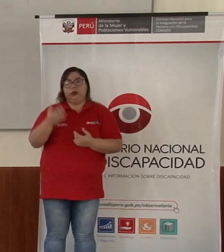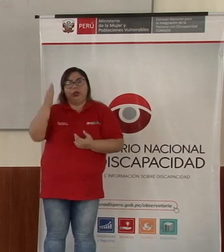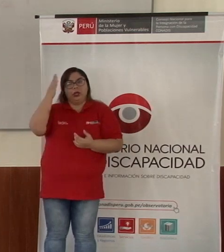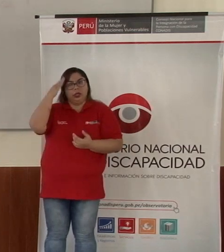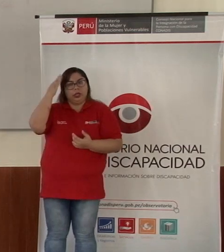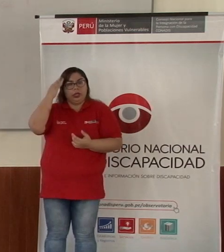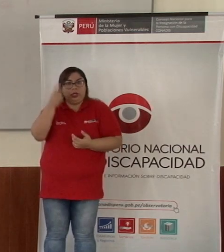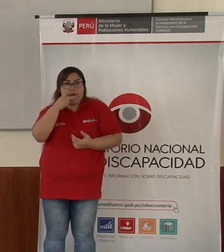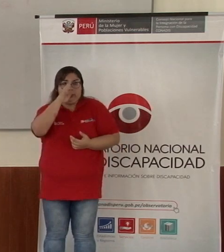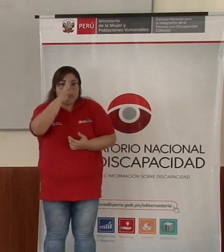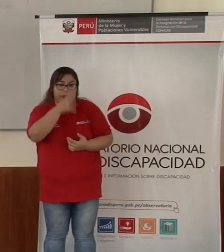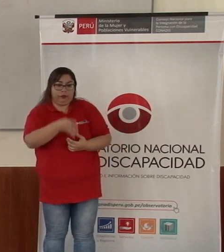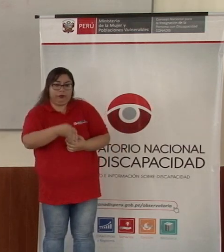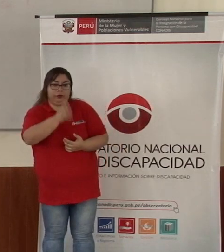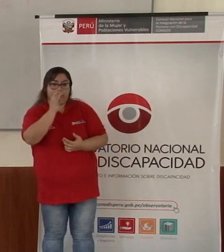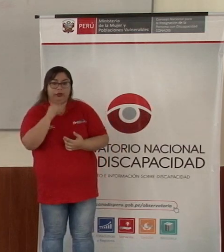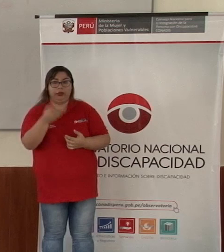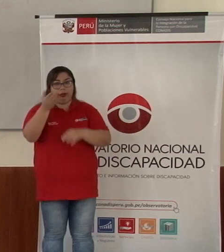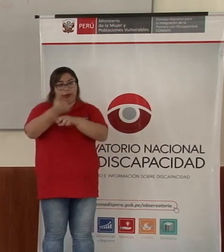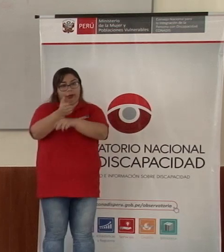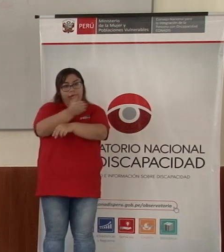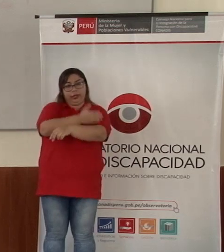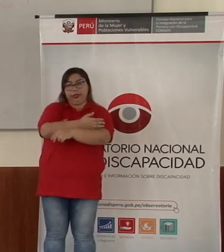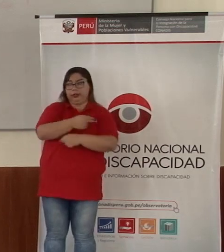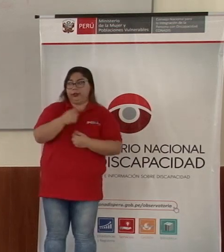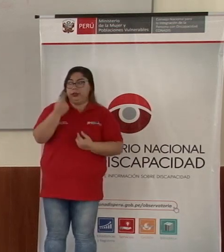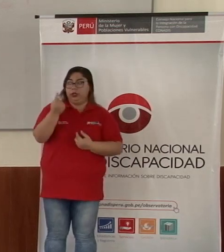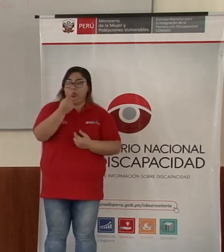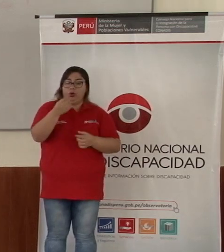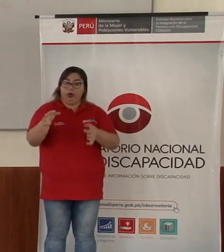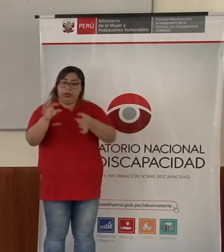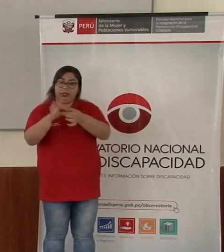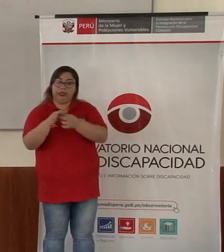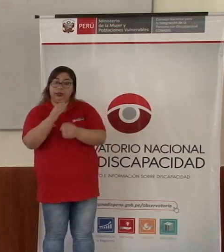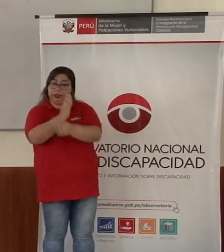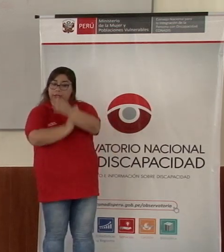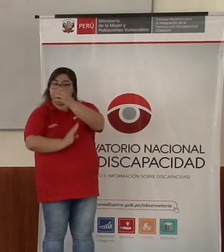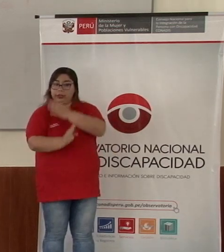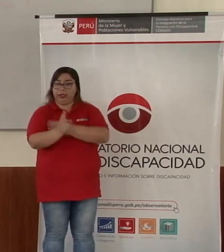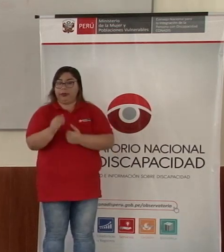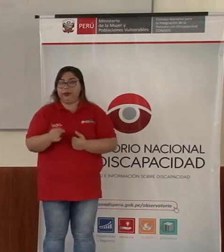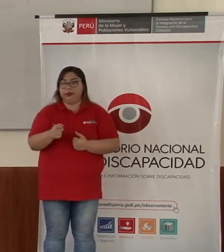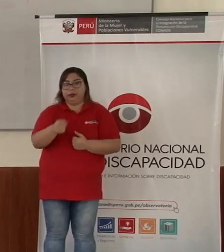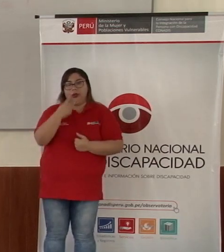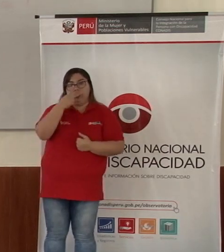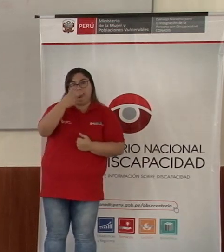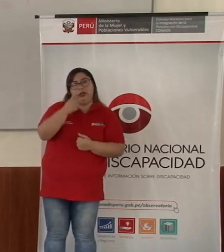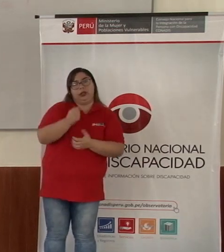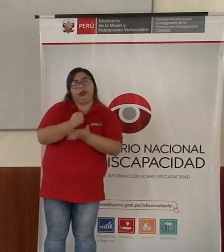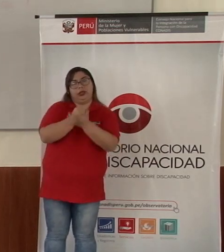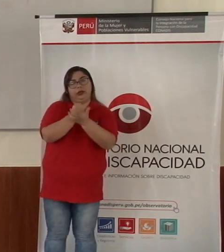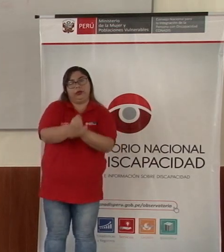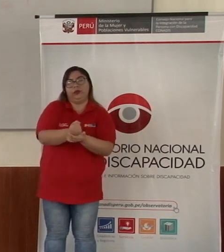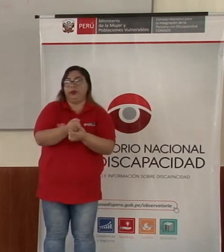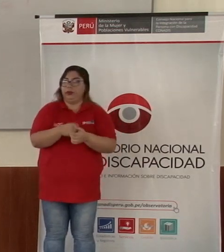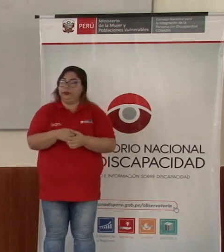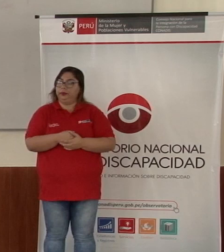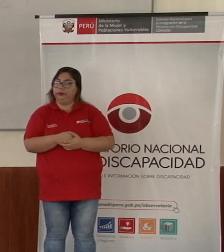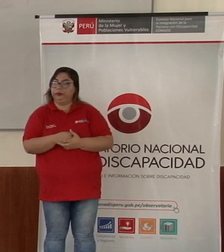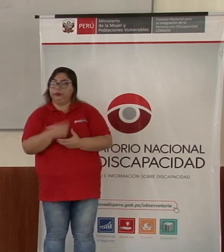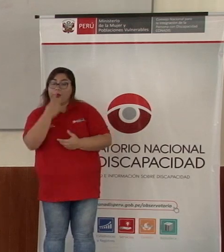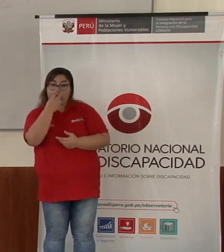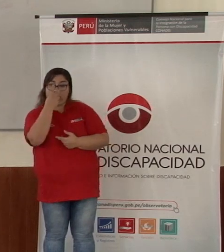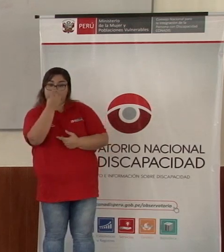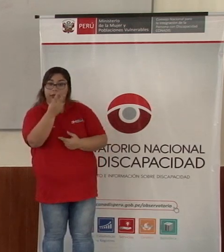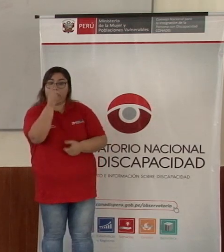Teníamos un enfoque, en ese momento, con relación a la discapacidad, un enfoque rehabilitador, donde veíamos